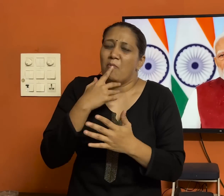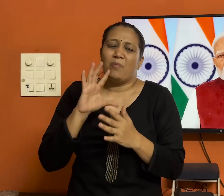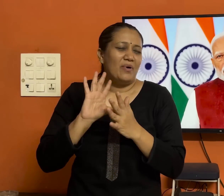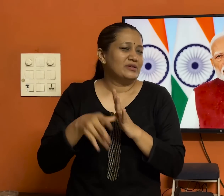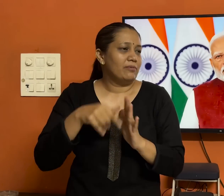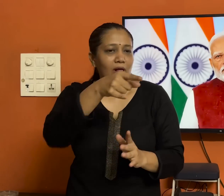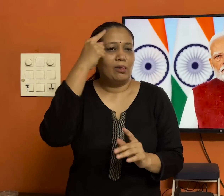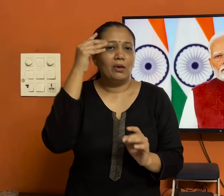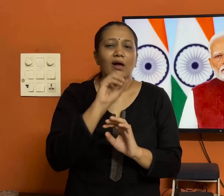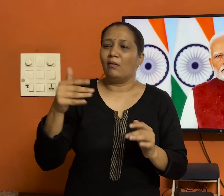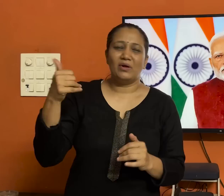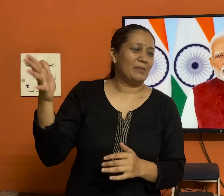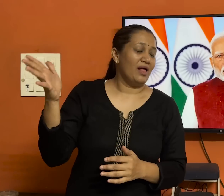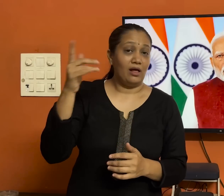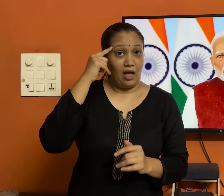सकता है।